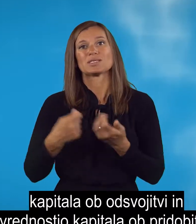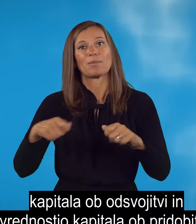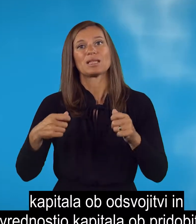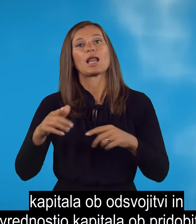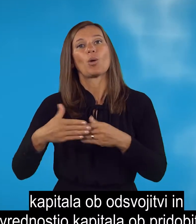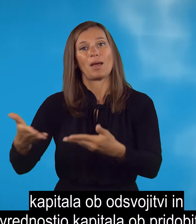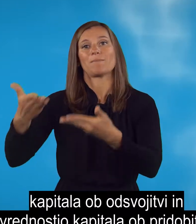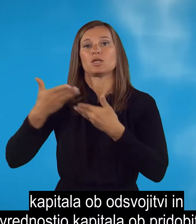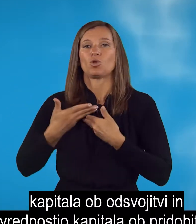pridobitvi.